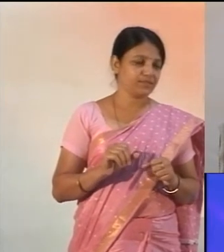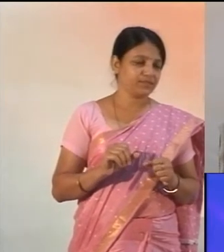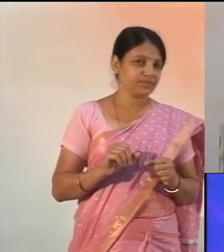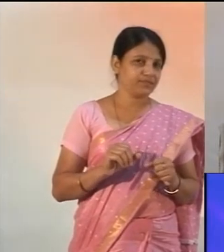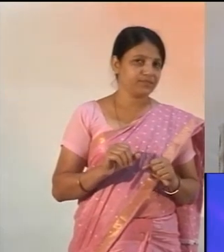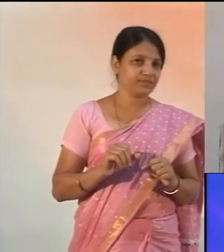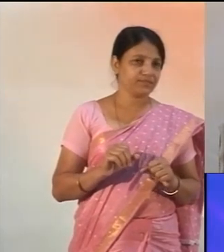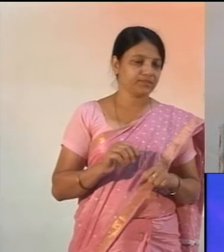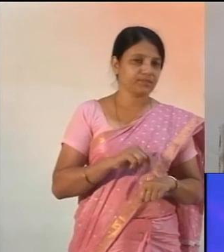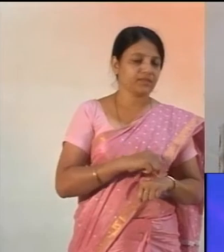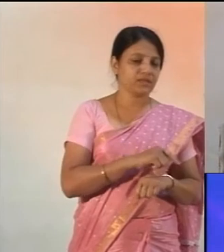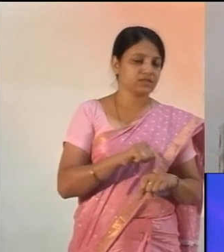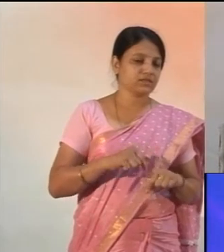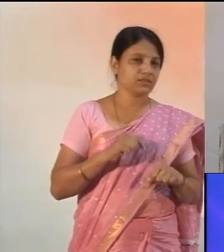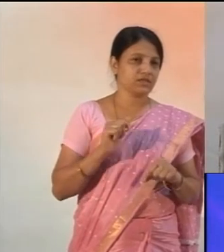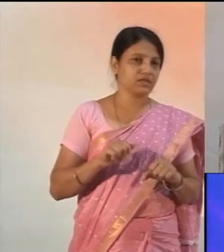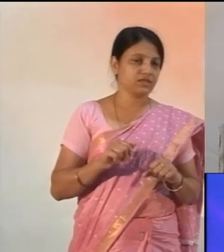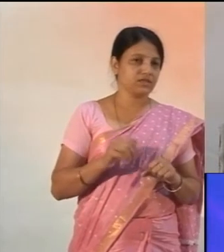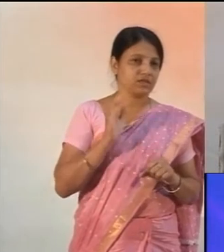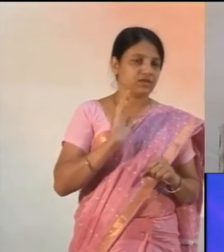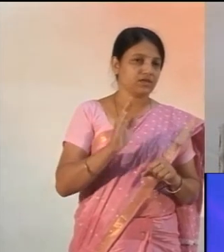समय के लिए कहा गया है